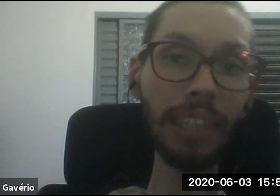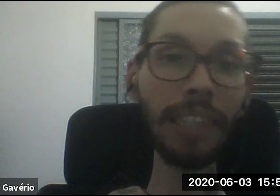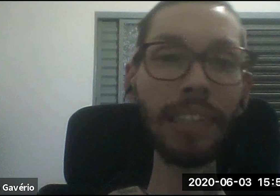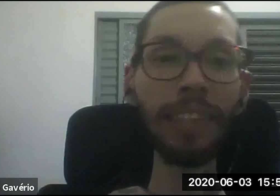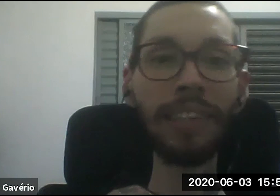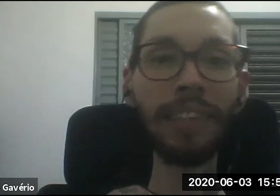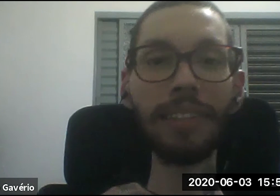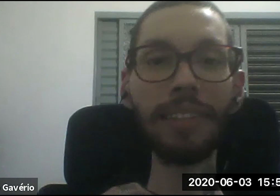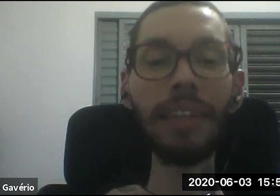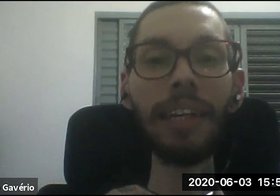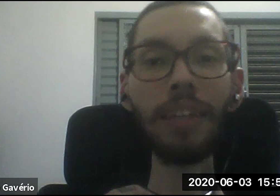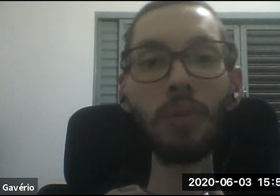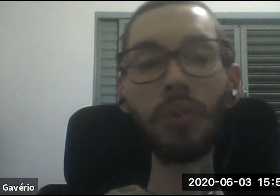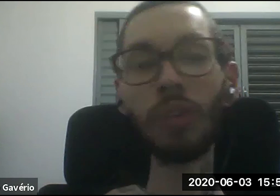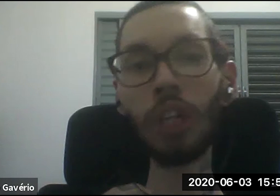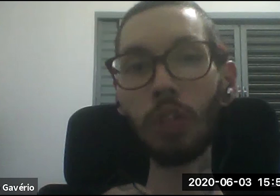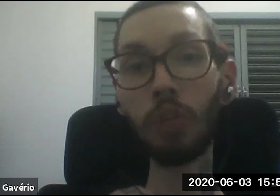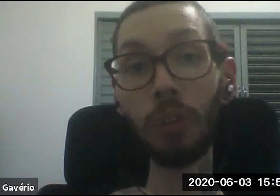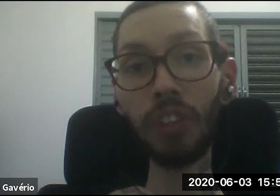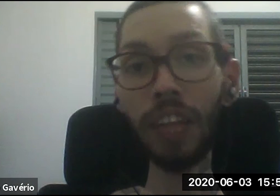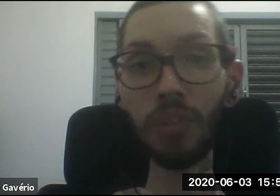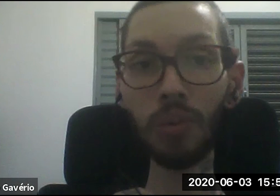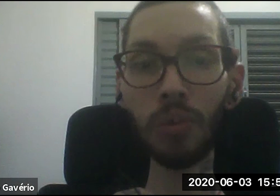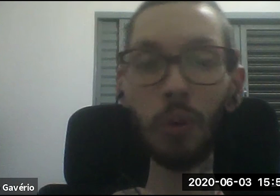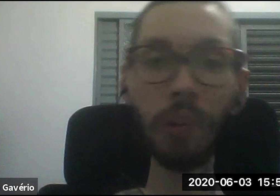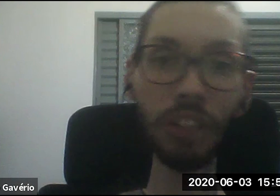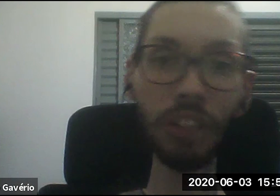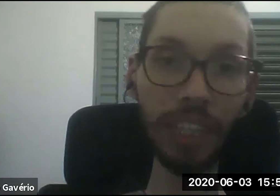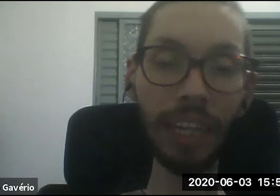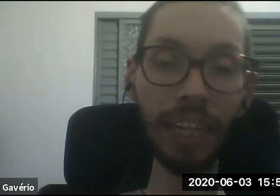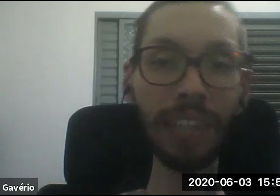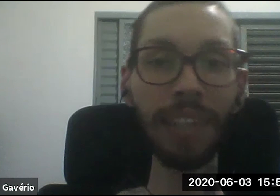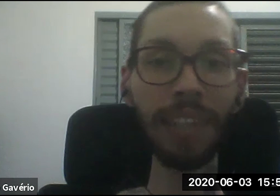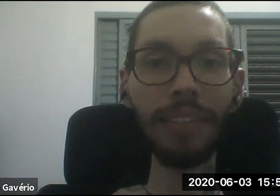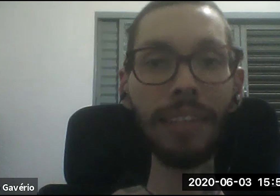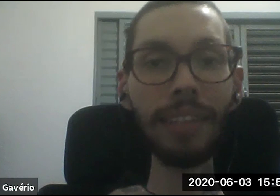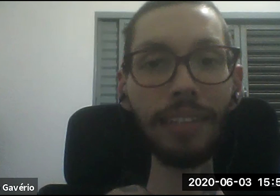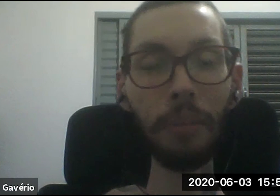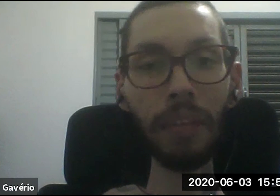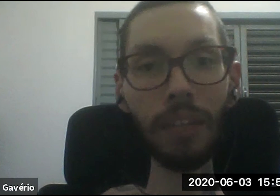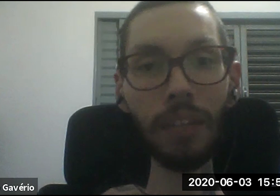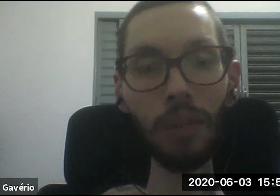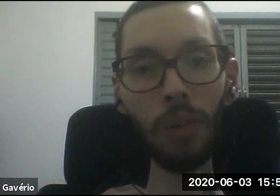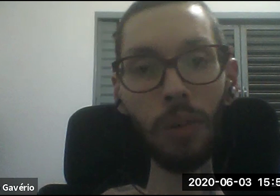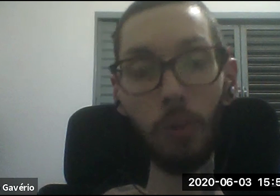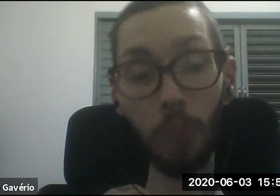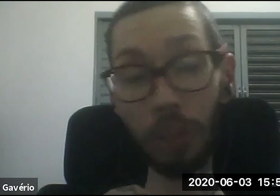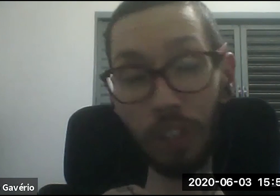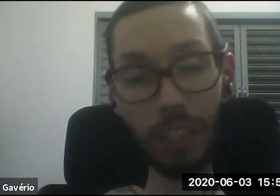online, né, dos processos, como a Diana tem também,